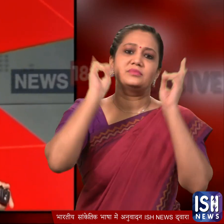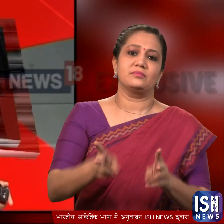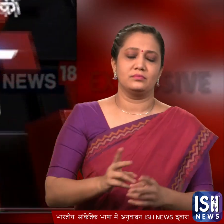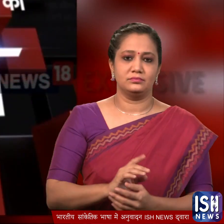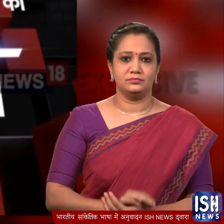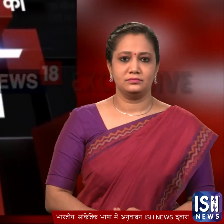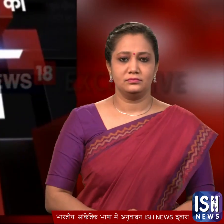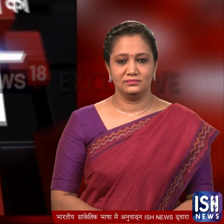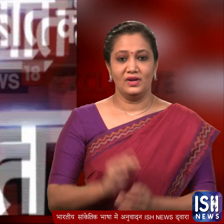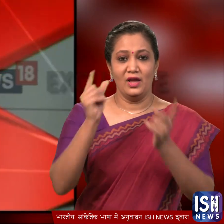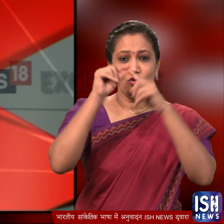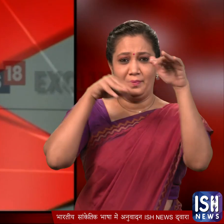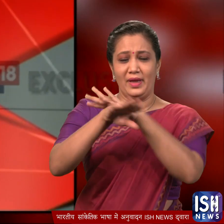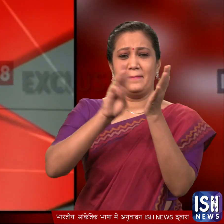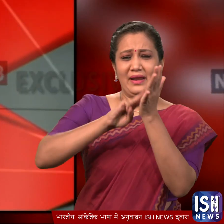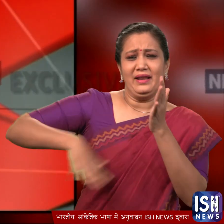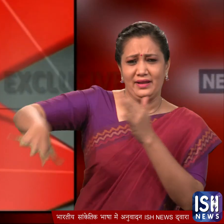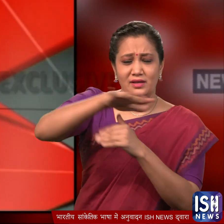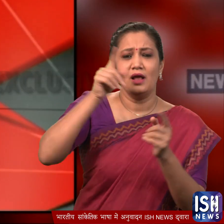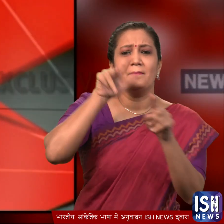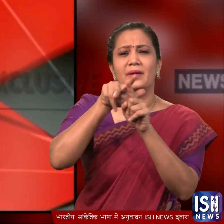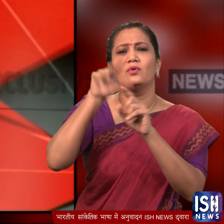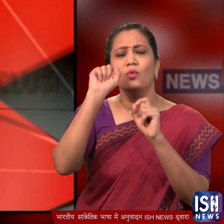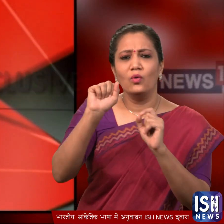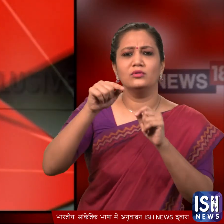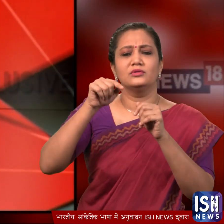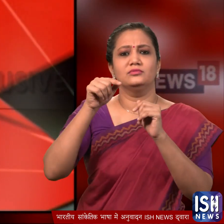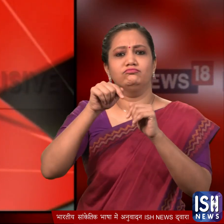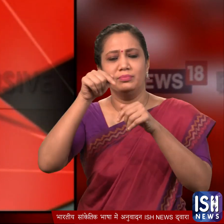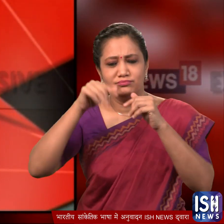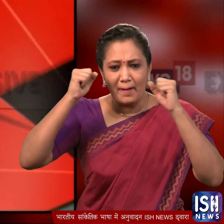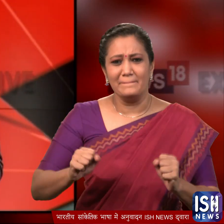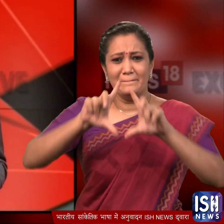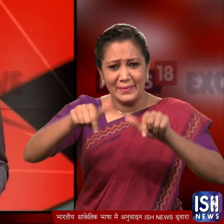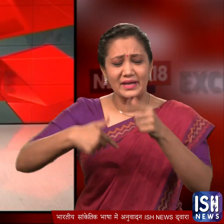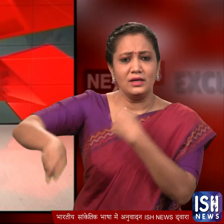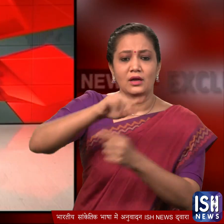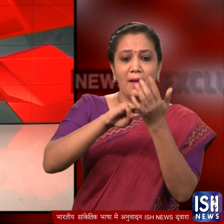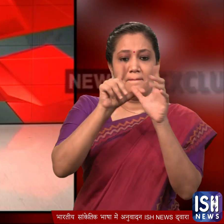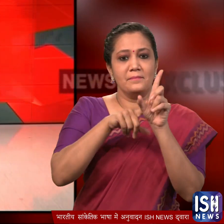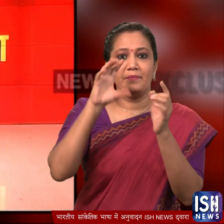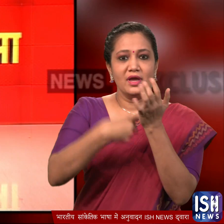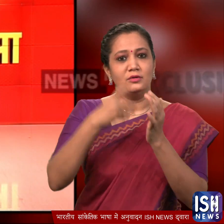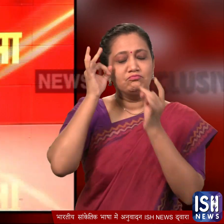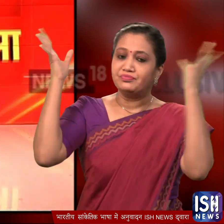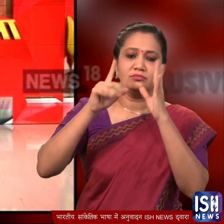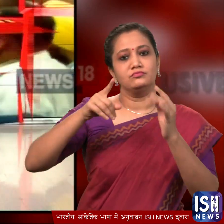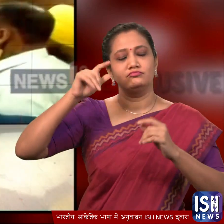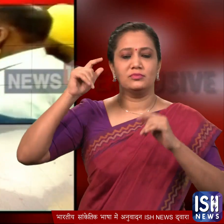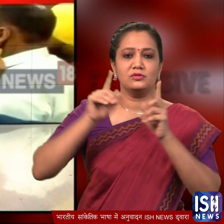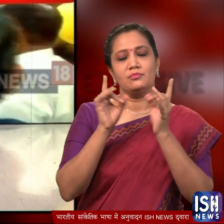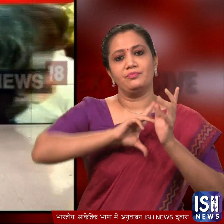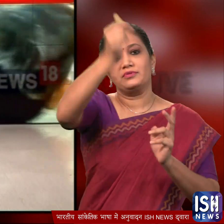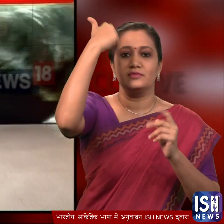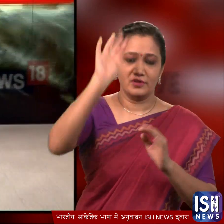तो चलते रहेंगे। यूपी के मेरठ में नगर निगम की बैठक में जबरदस्त हंगामे के बीच मेयर गुस्से में सदन से चली गई।